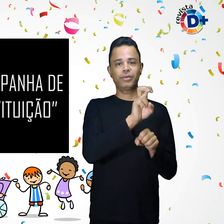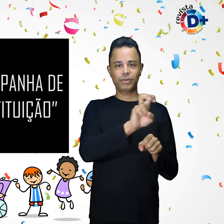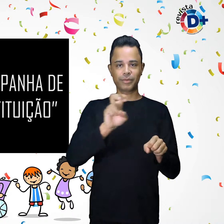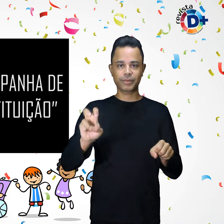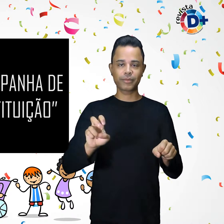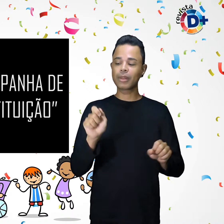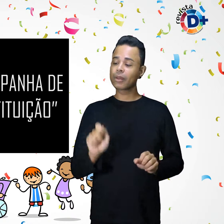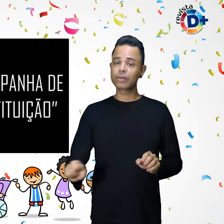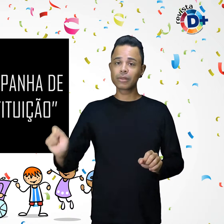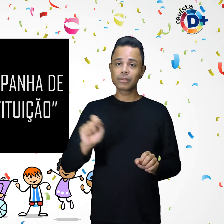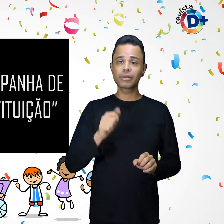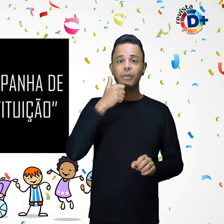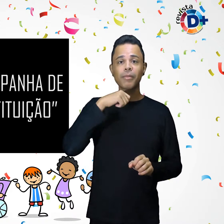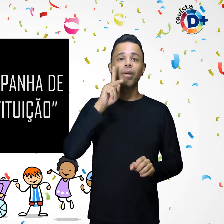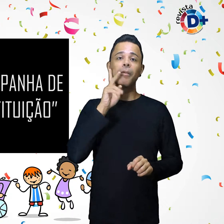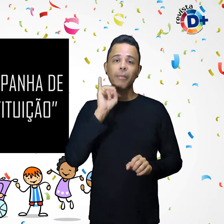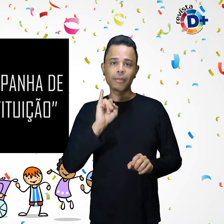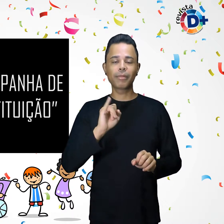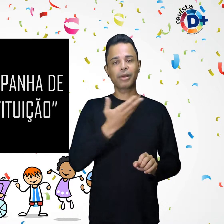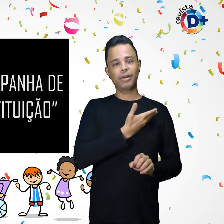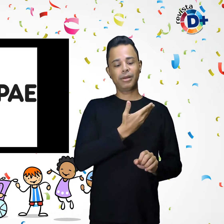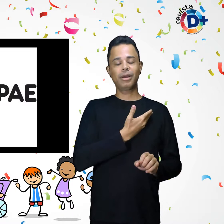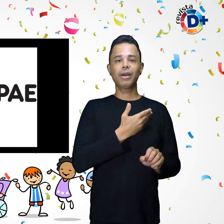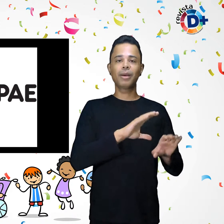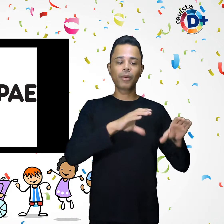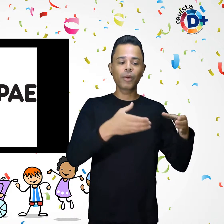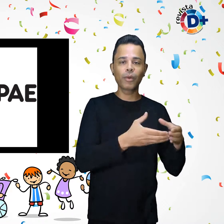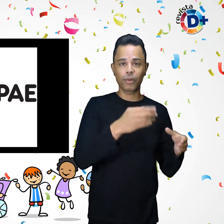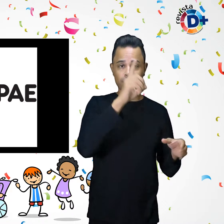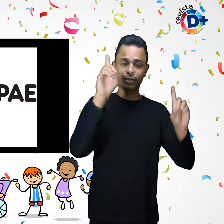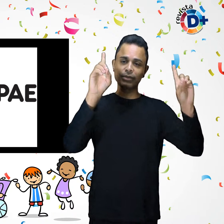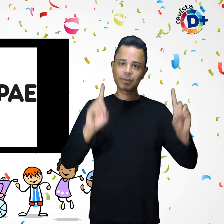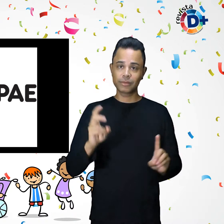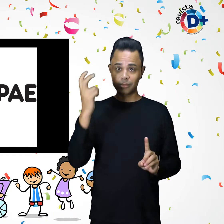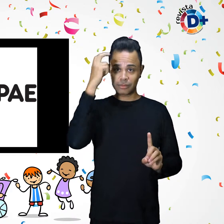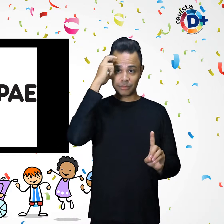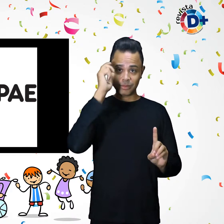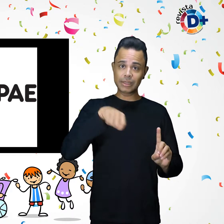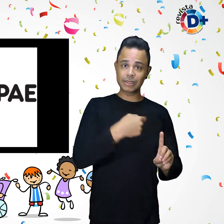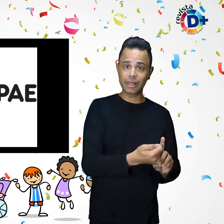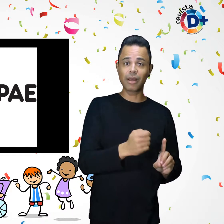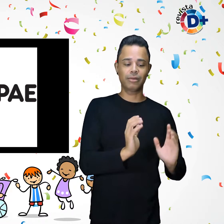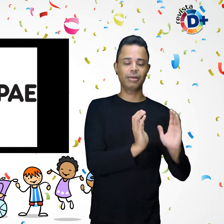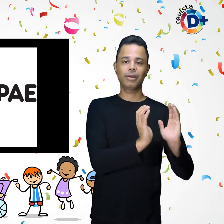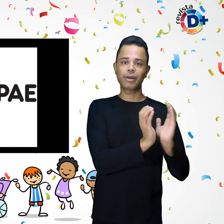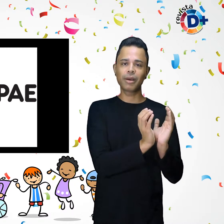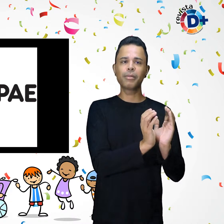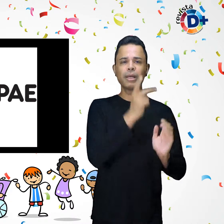Associação de Pais Amigos dos Excepcionais de São Paulo, a PAI auxilia milhares de pessoas